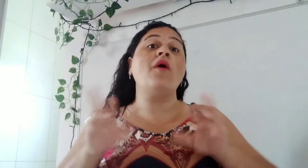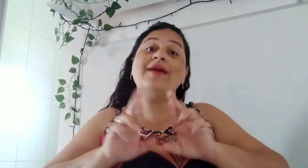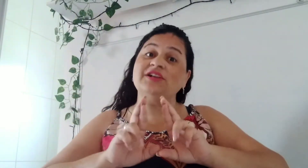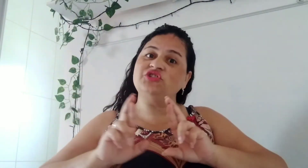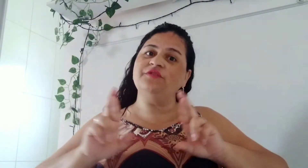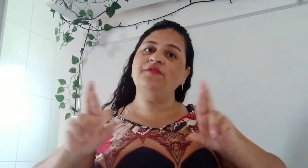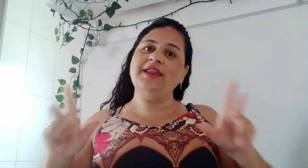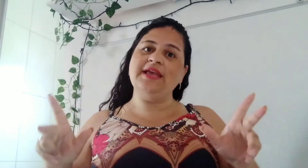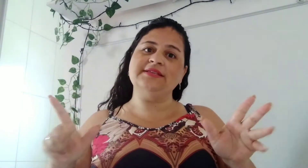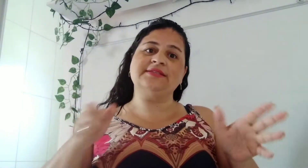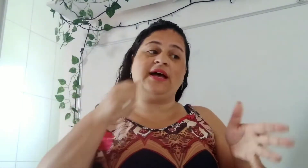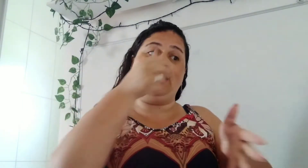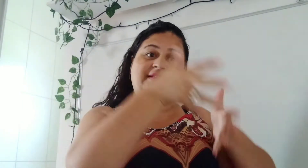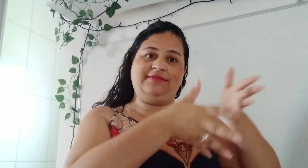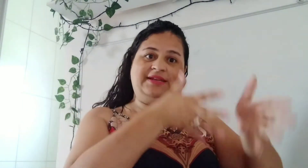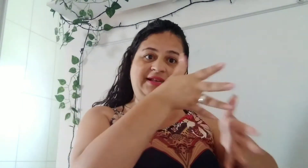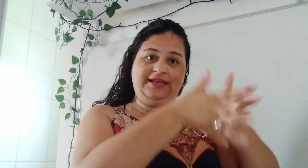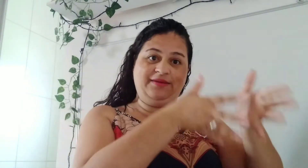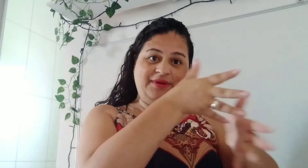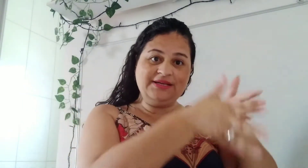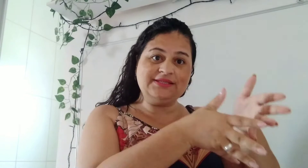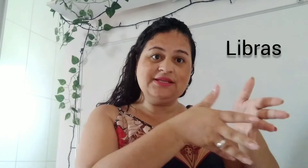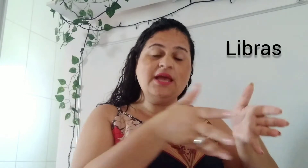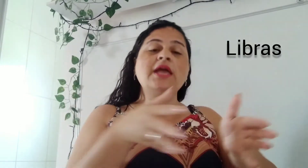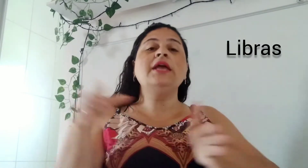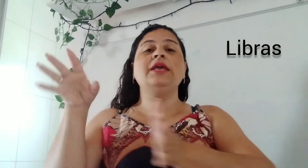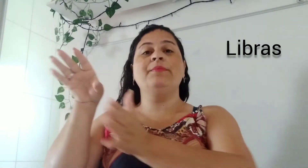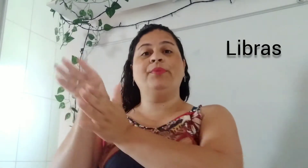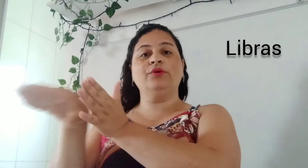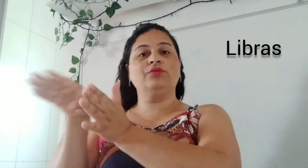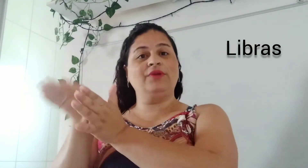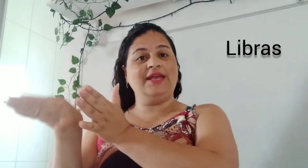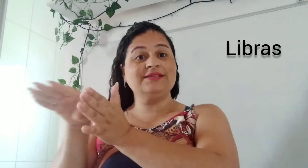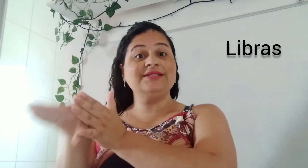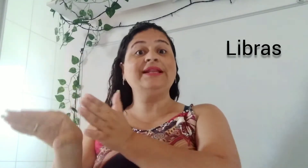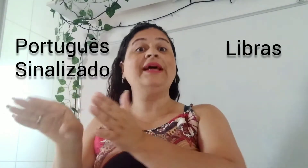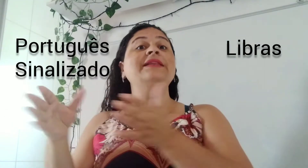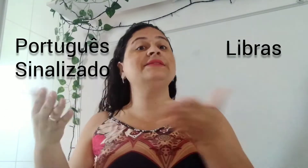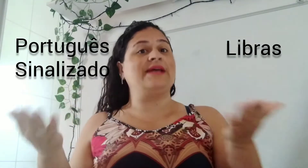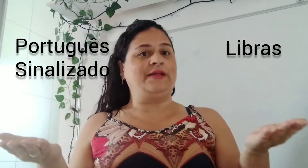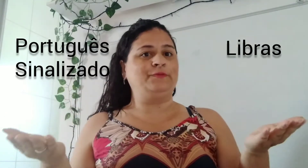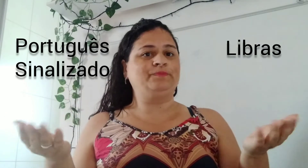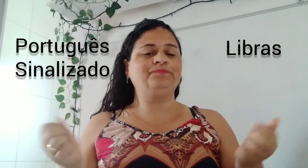é a diferença entre Libras e português sinalizado.